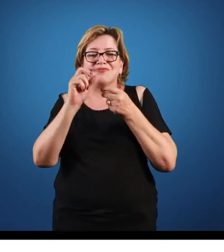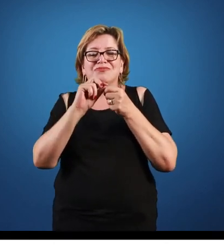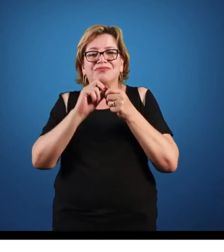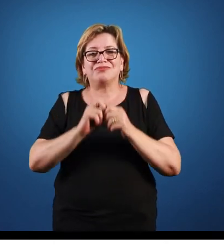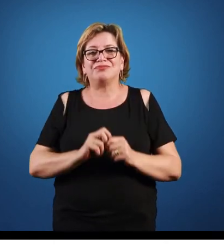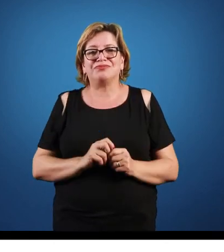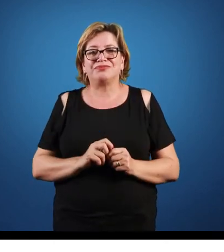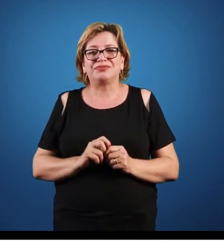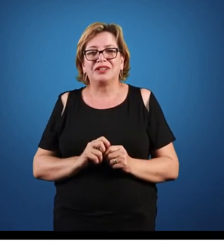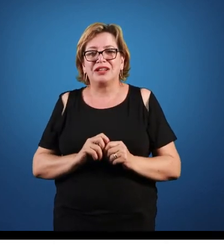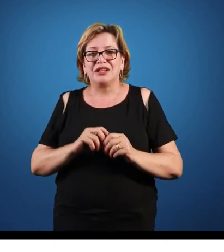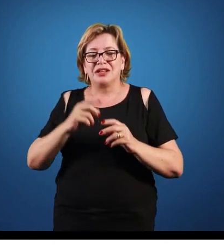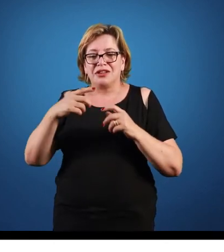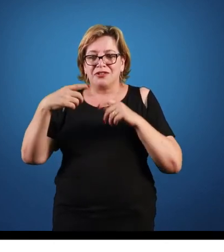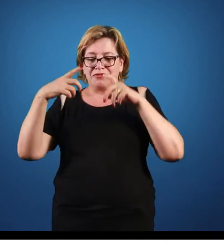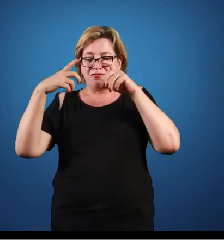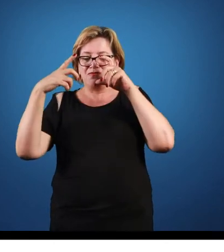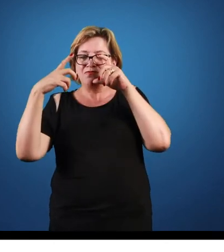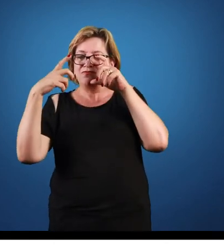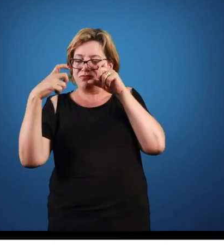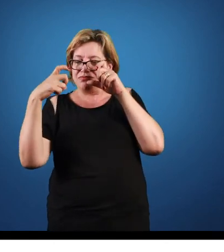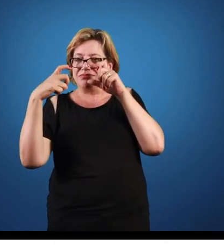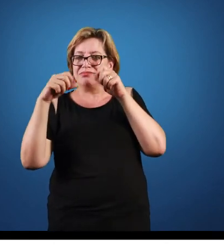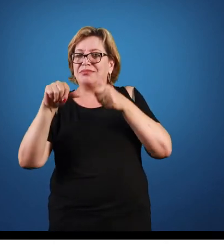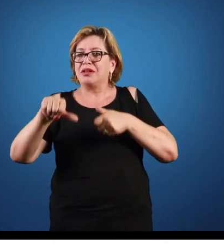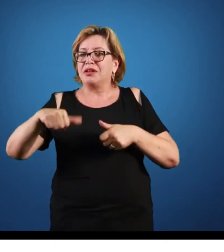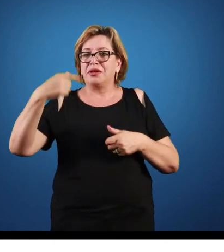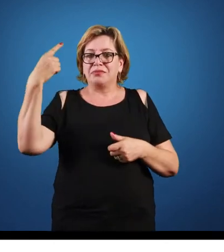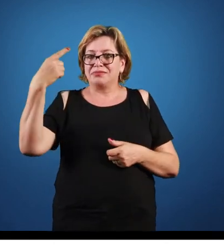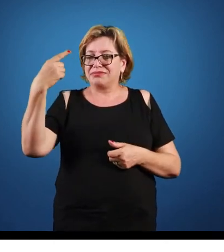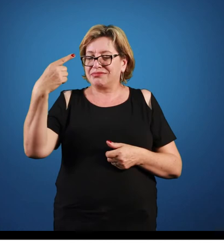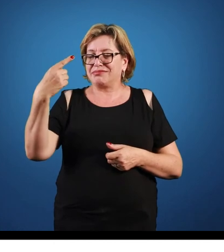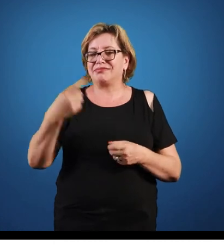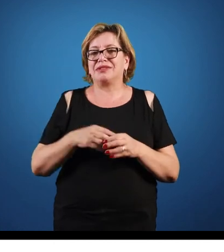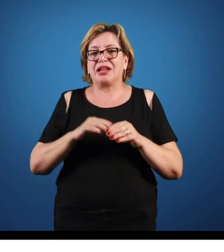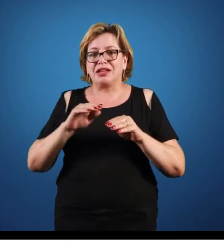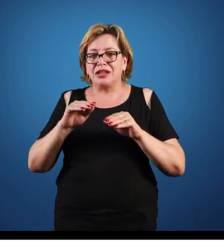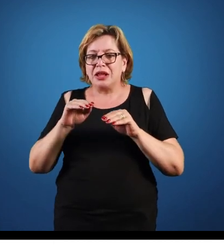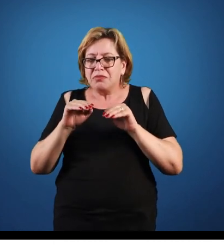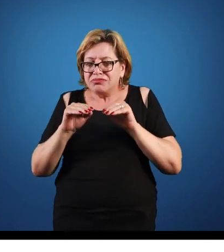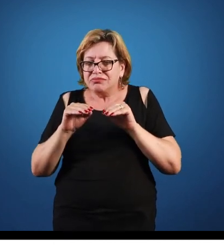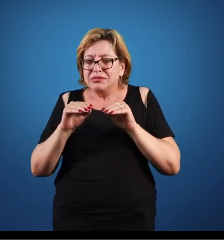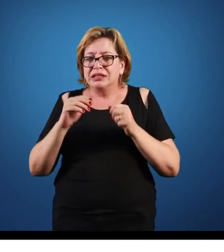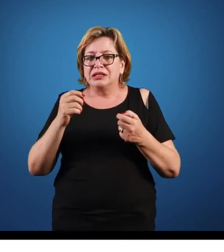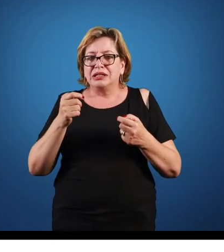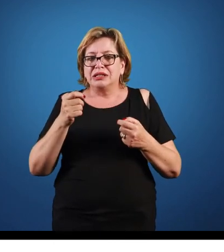isso então vamos fazer a primeira foto foi pode começar os movimentos